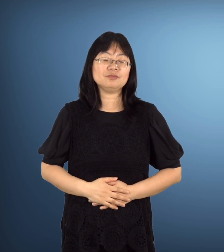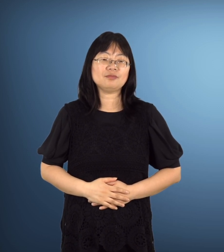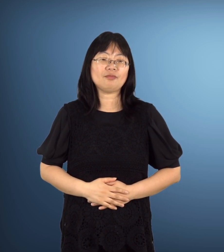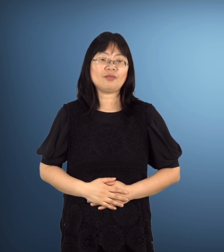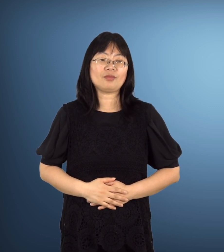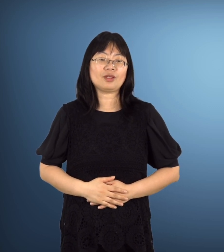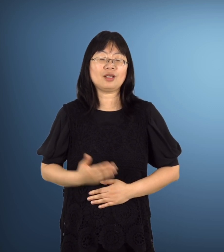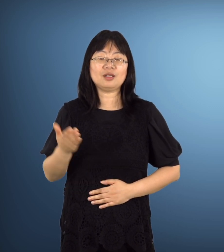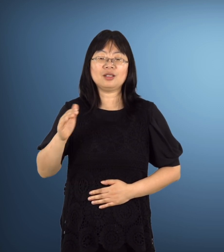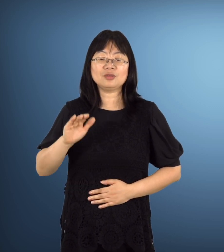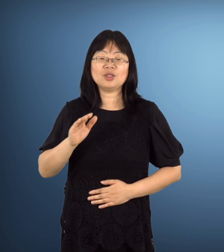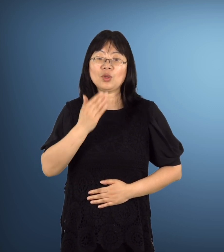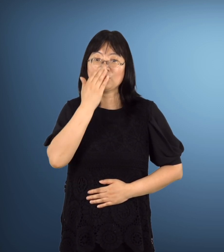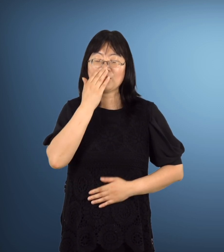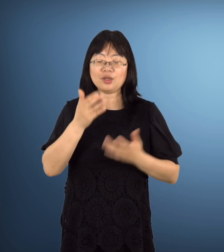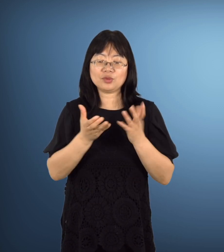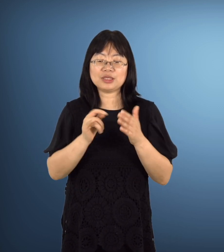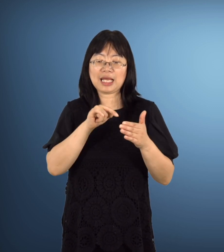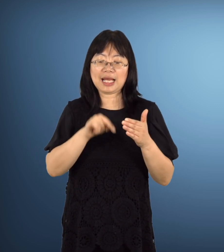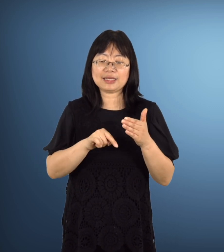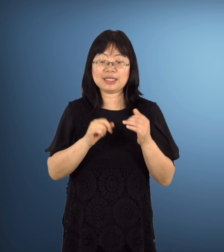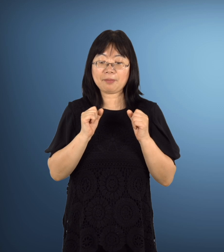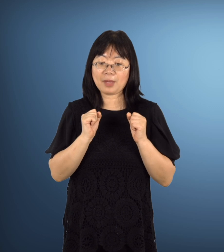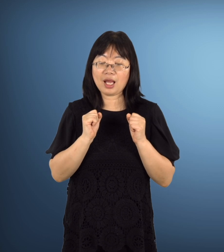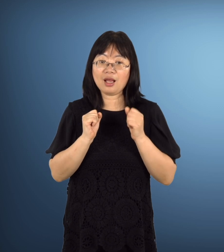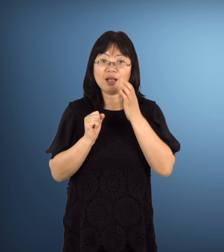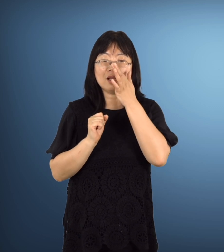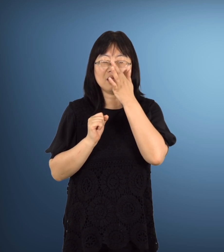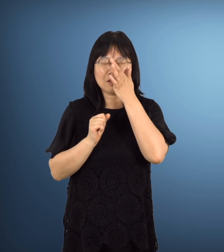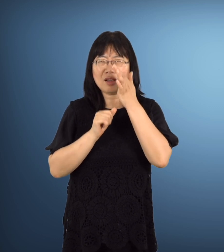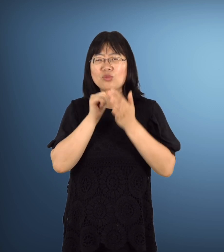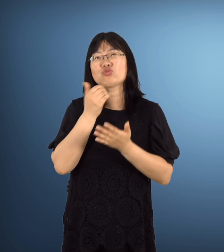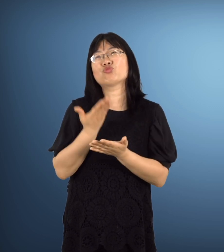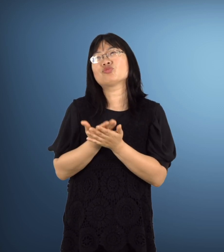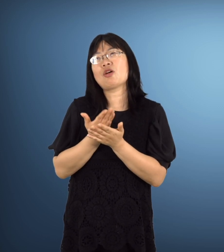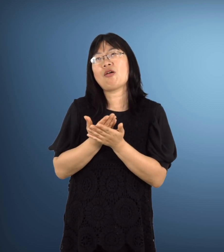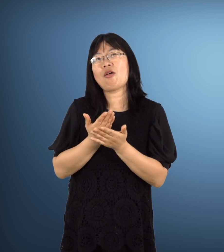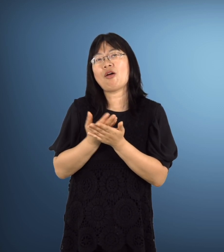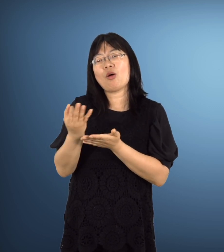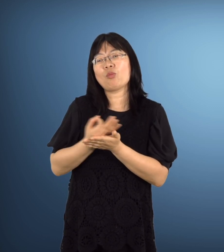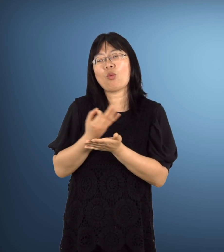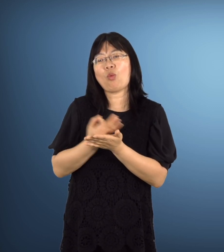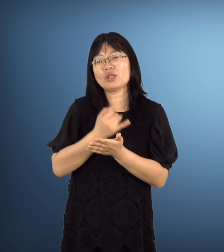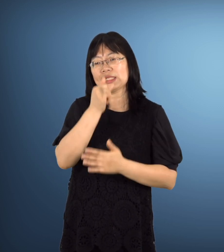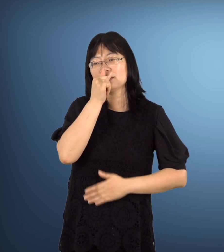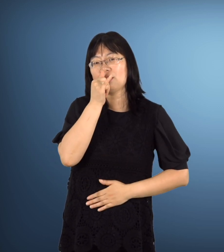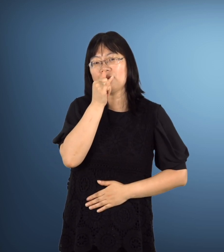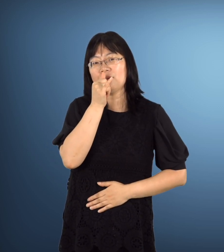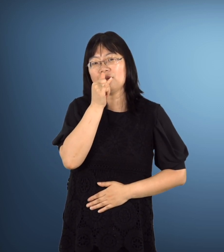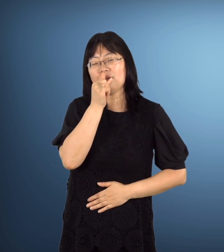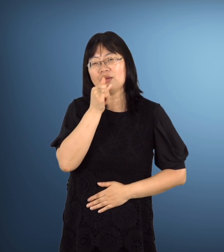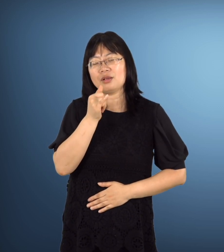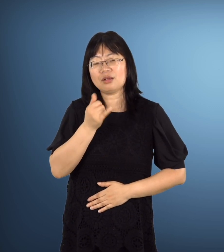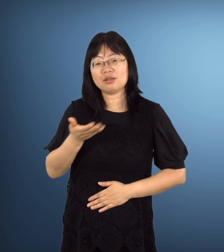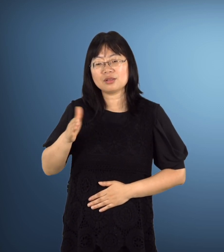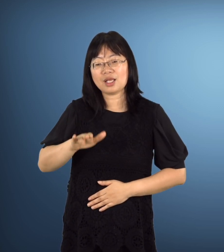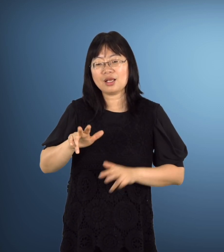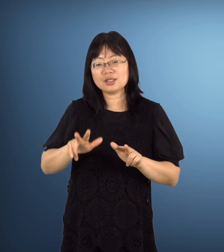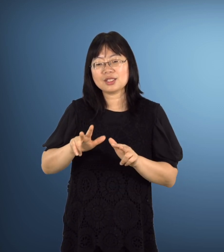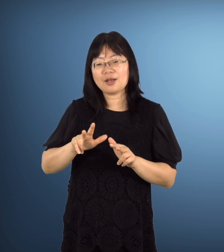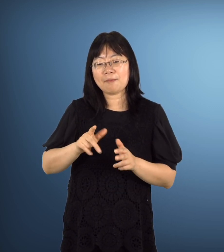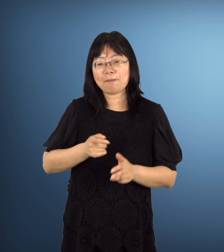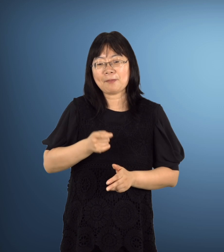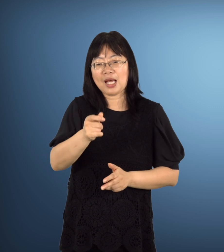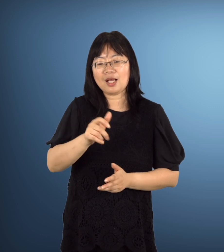그래도 유대 공동체 안에 있을 때는 구걸이라도 해서 먹고 살았어요. 근데